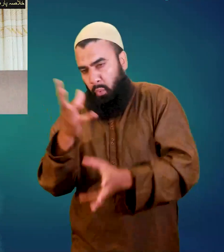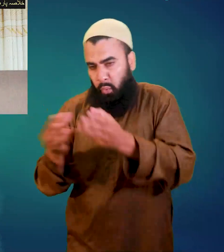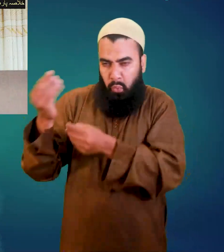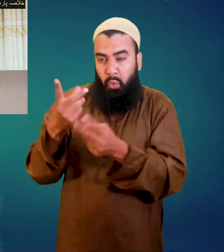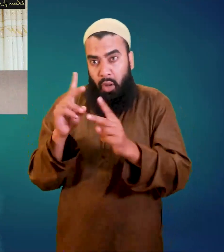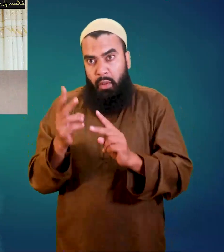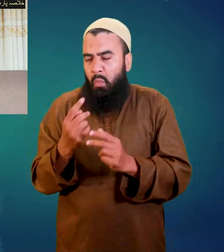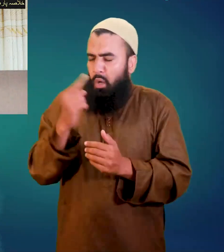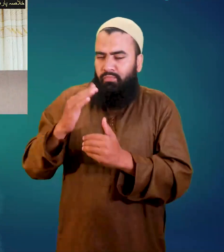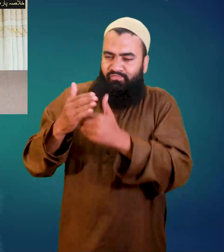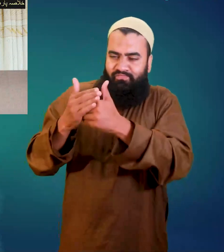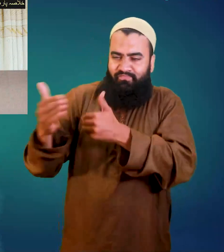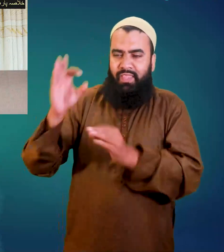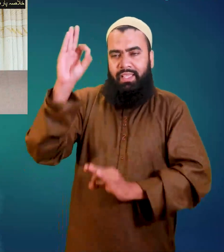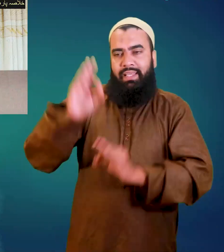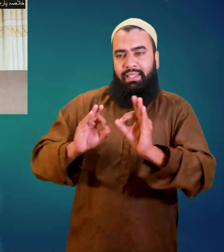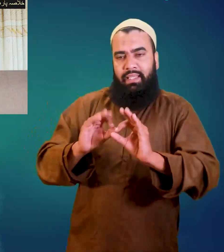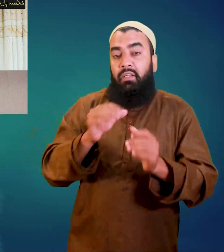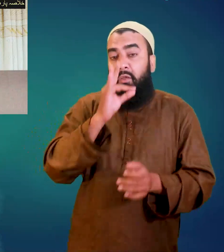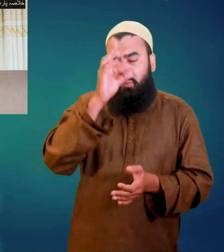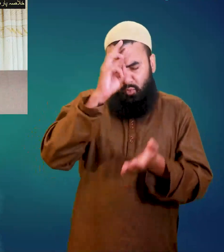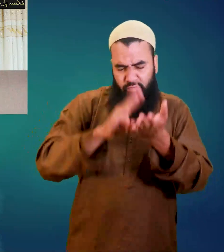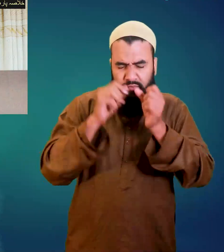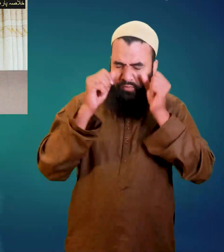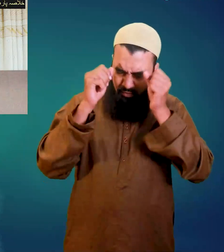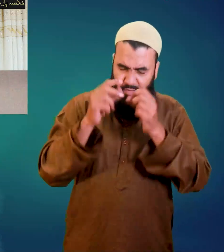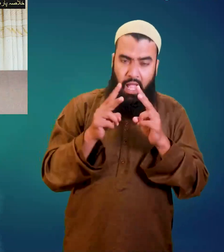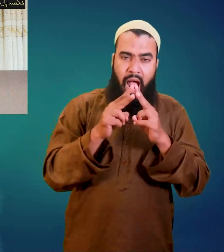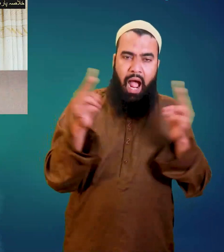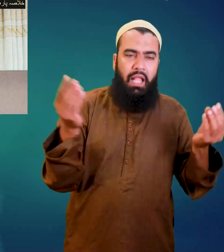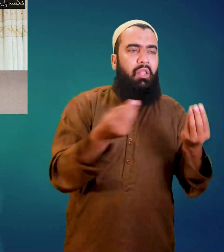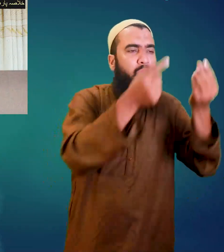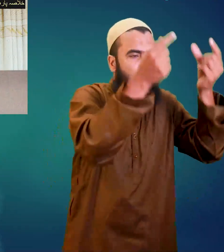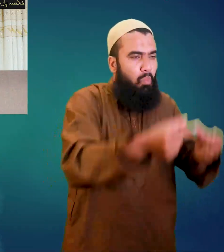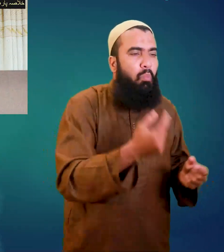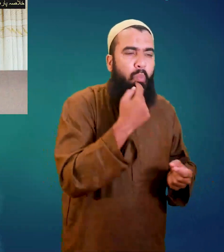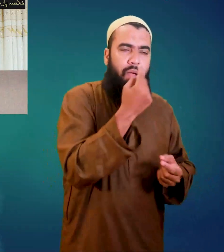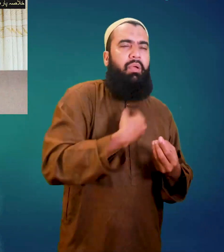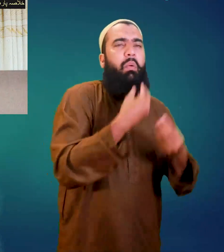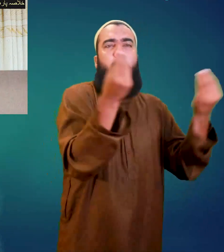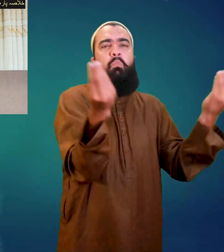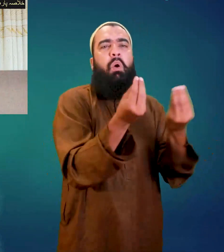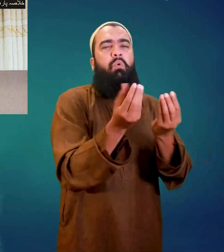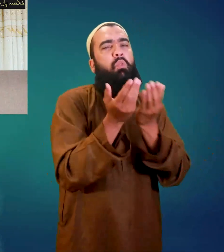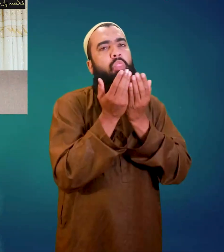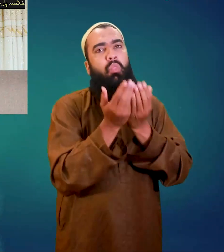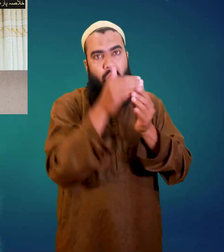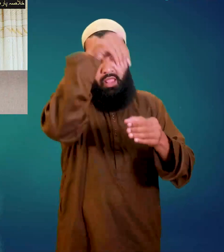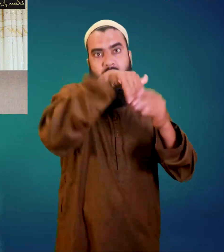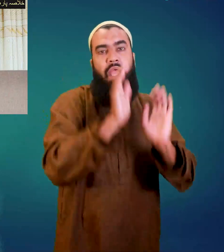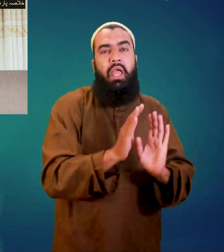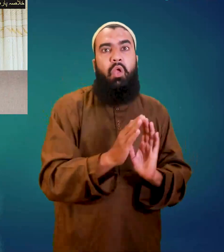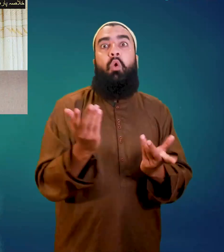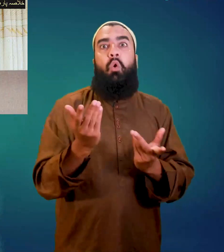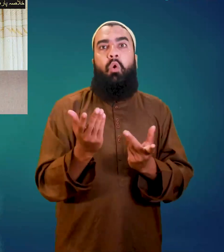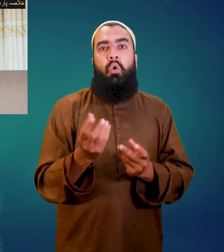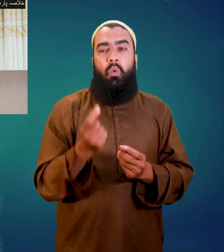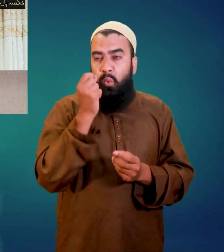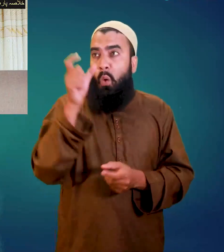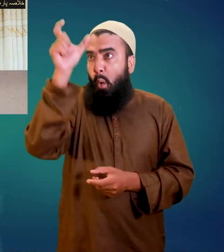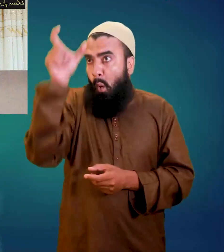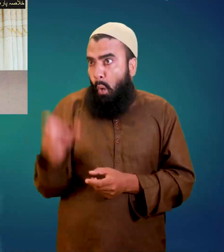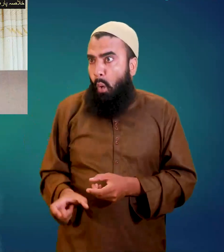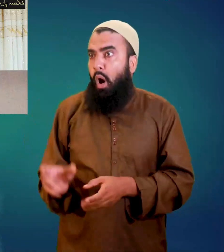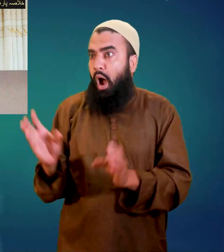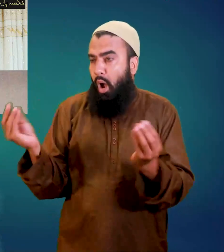صلی اللہ علیہ وسلم دعا فرمایا کرتے تھے، اور فرمایا کرتے تھے اس لیے کہ مسکین مالداروں سے 500 سال پہلے جنت